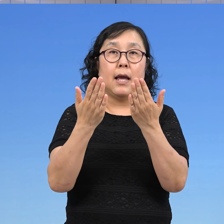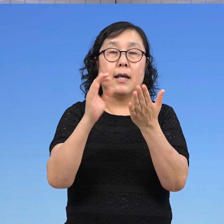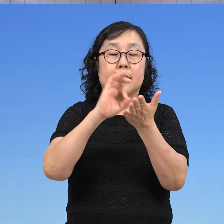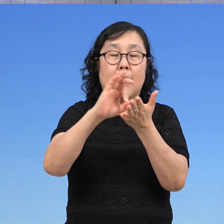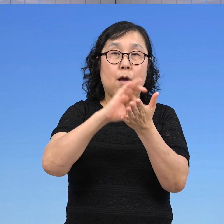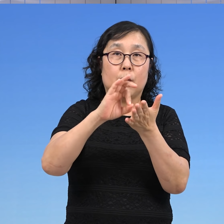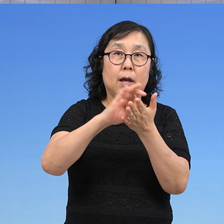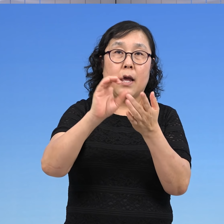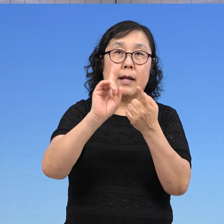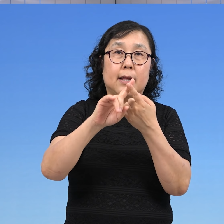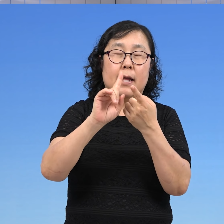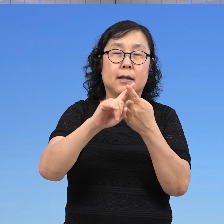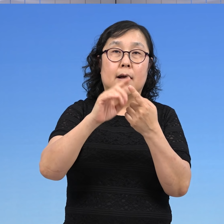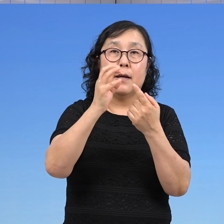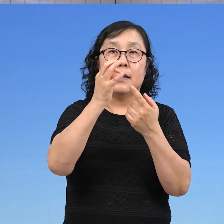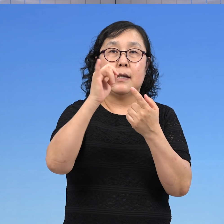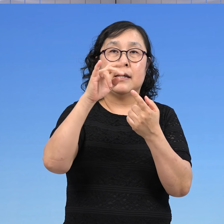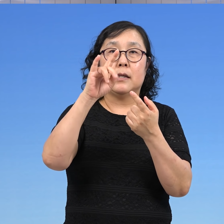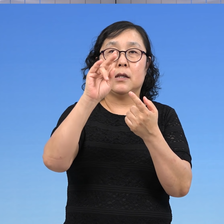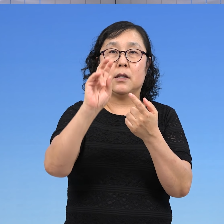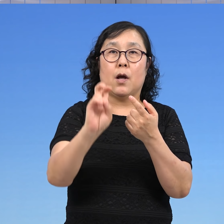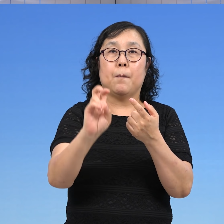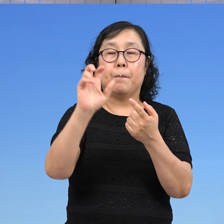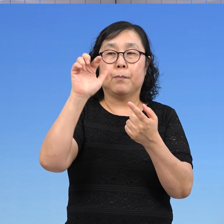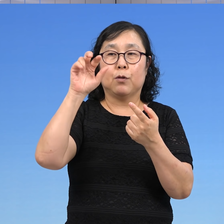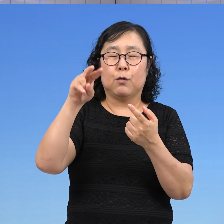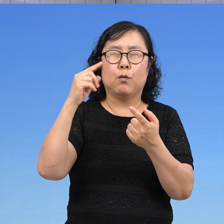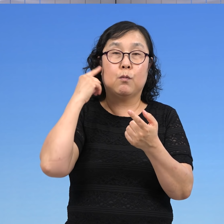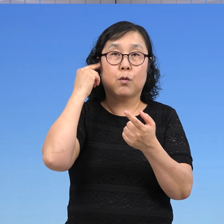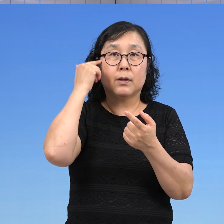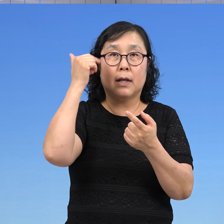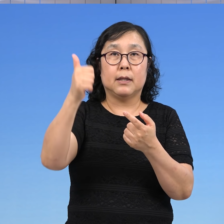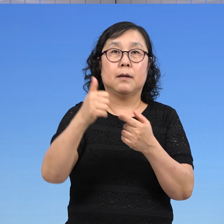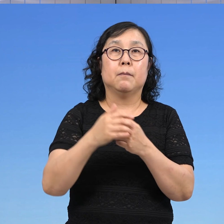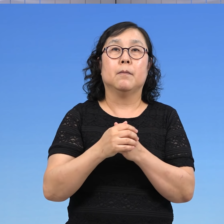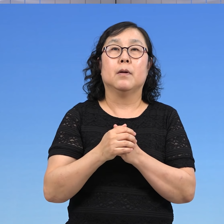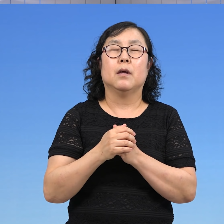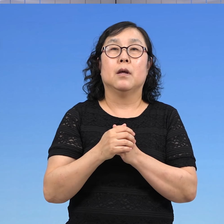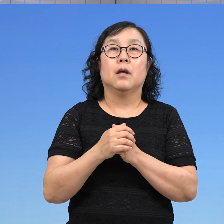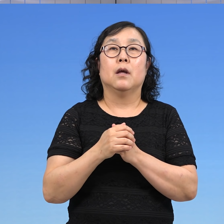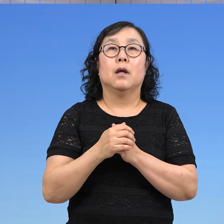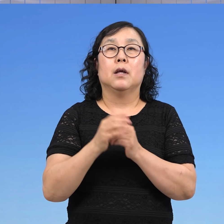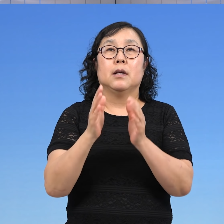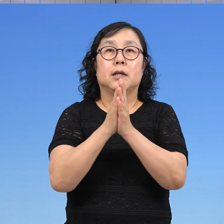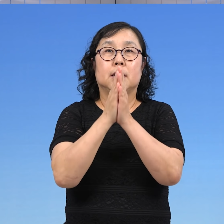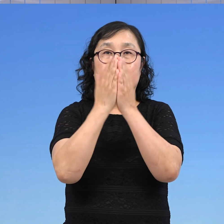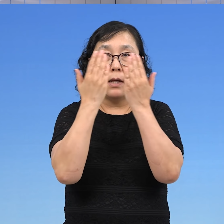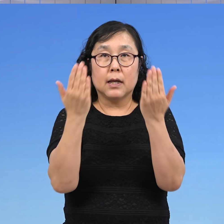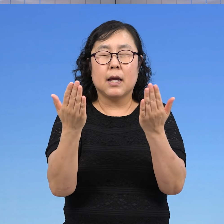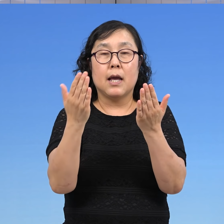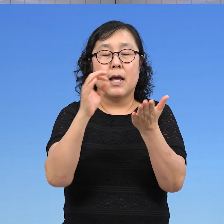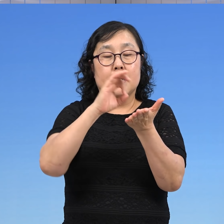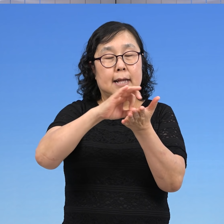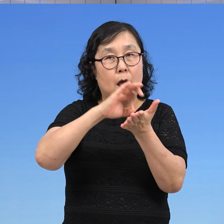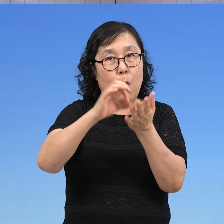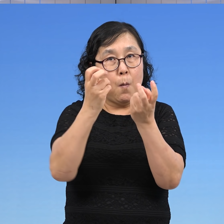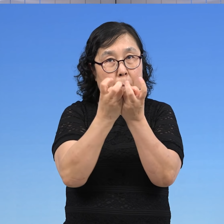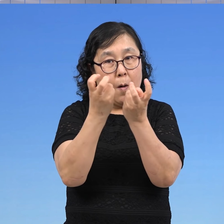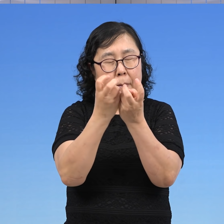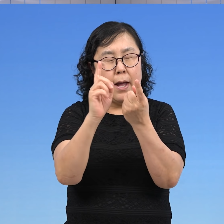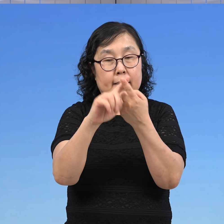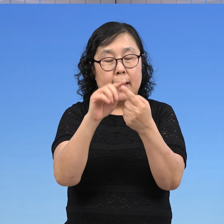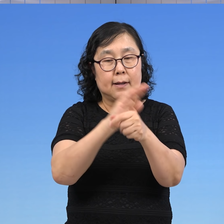쓰임새에 대하여 우리 이정규 목사님이 라고 제가 참 아끼는 우리 후배 목사님 인데요 이 책의 그